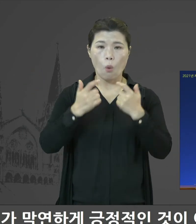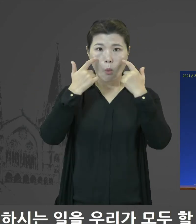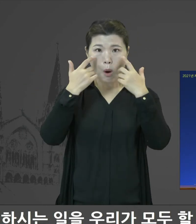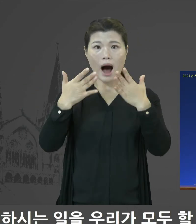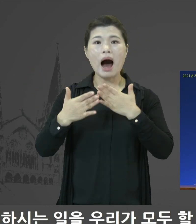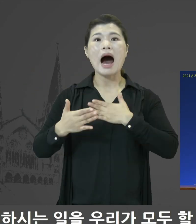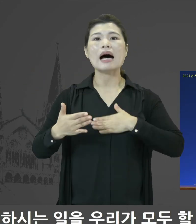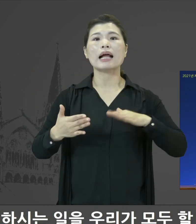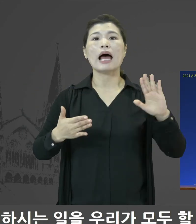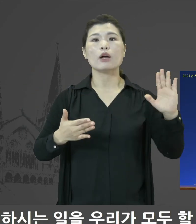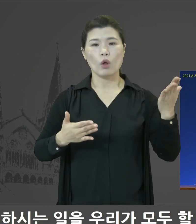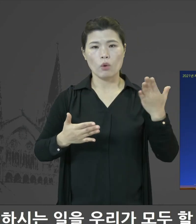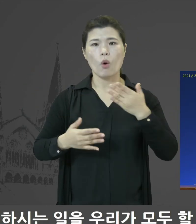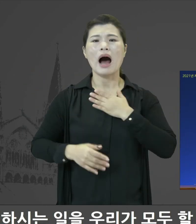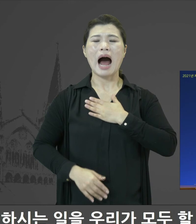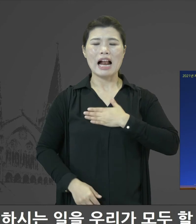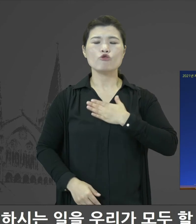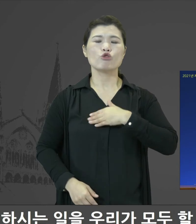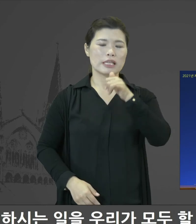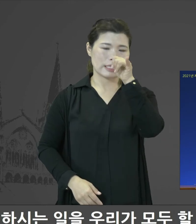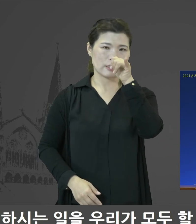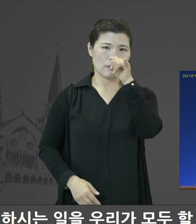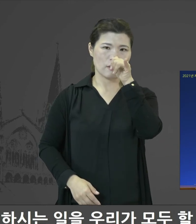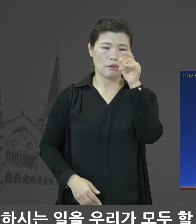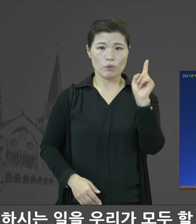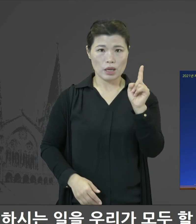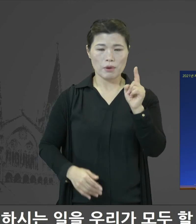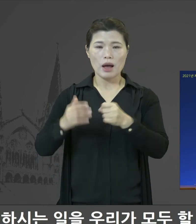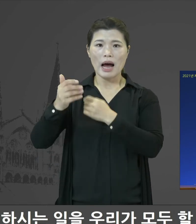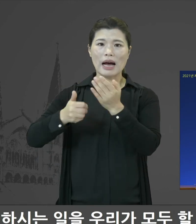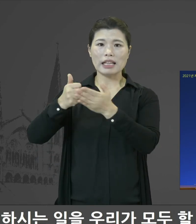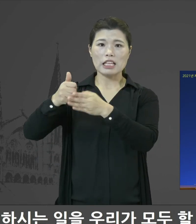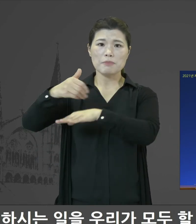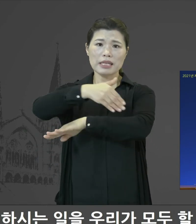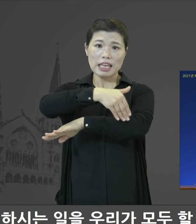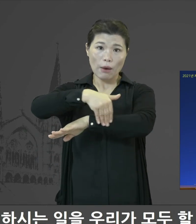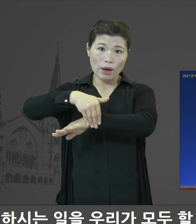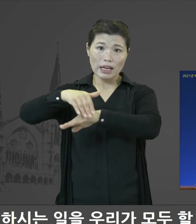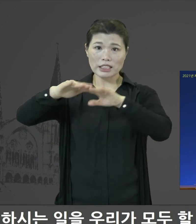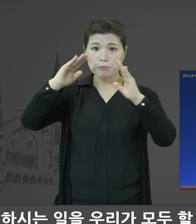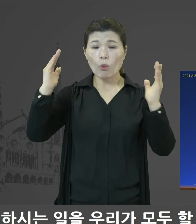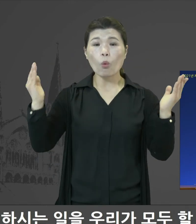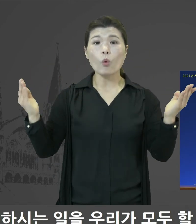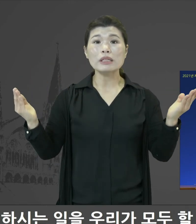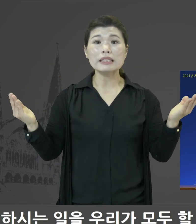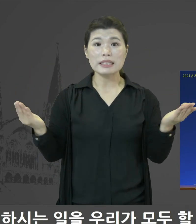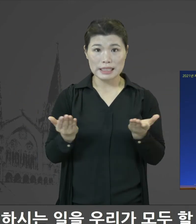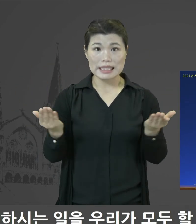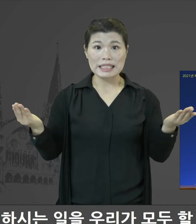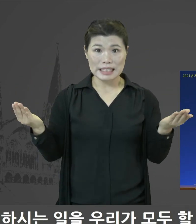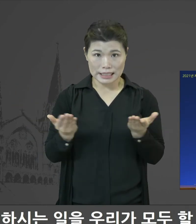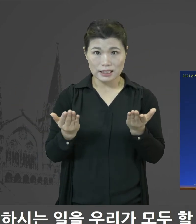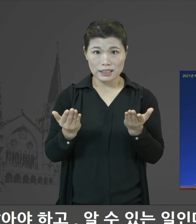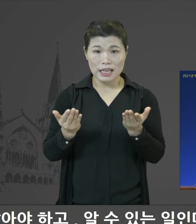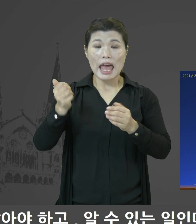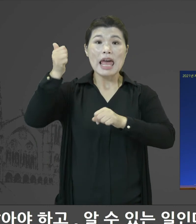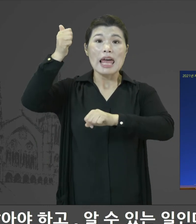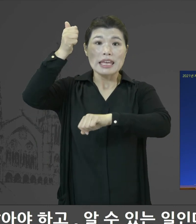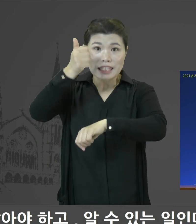알 수 있고 알고 있는 일이 있는데, 하나님이 계획하신 모든 일들은 결국 선한 겁니다.